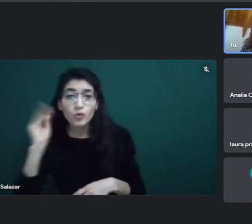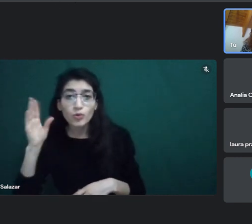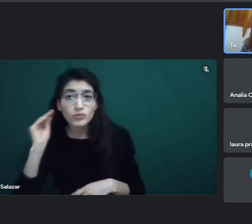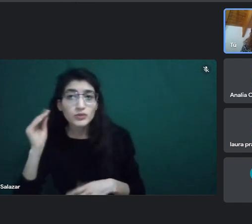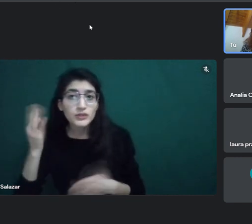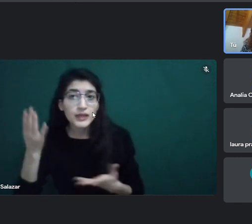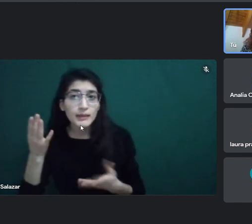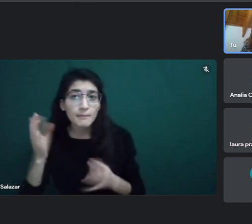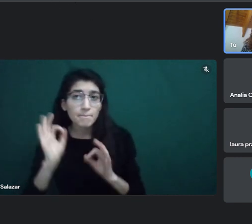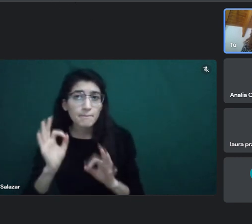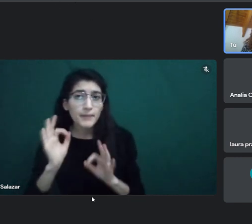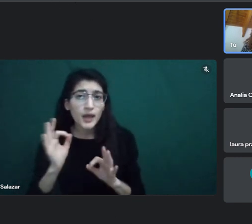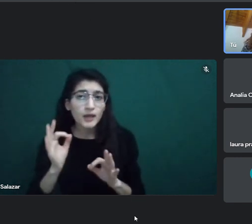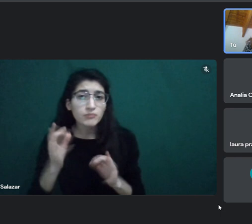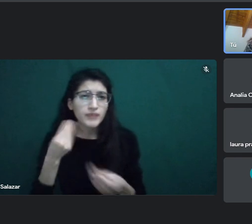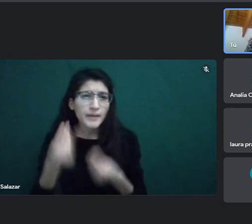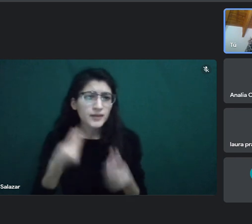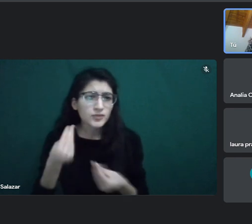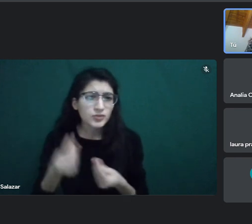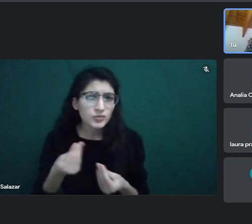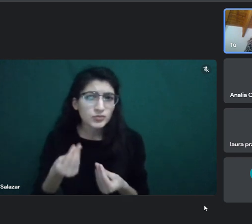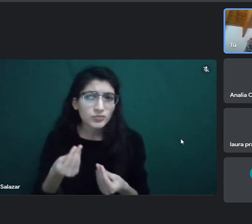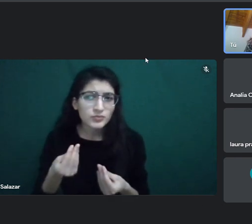¿O qué pasó?